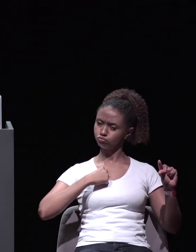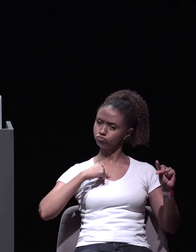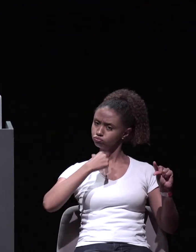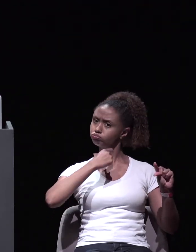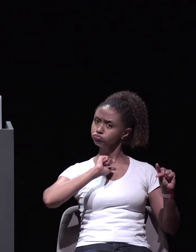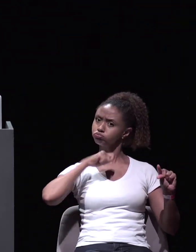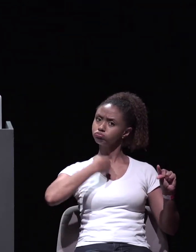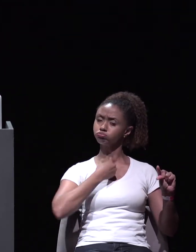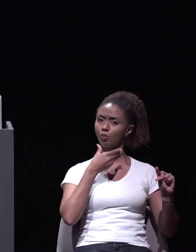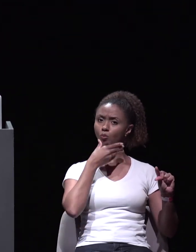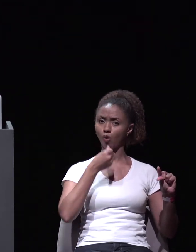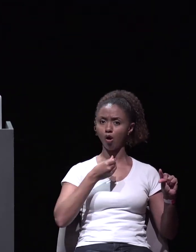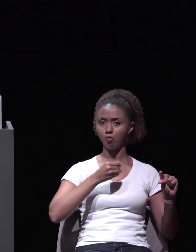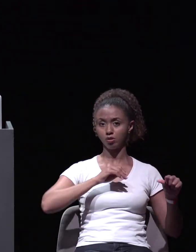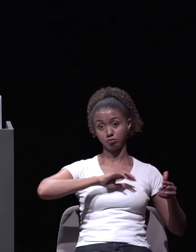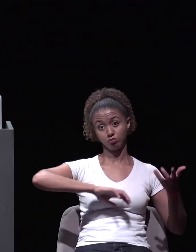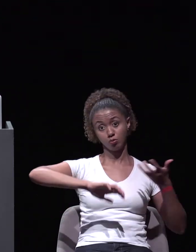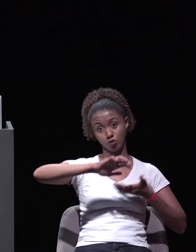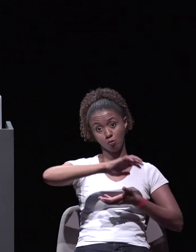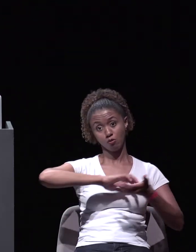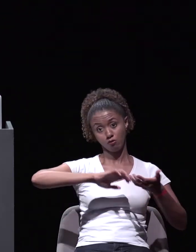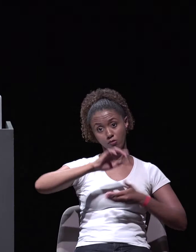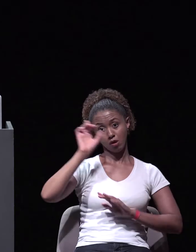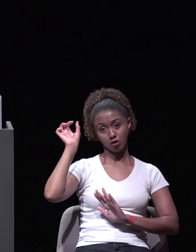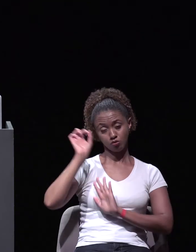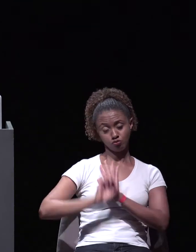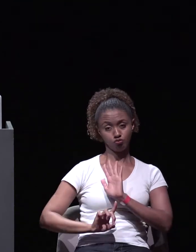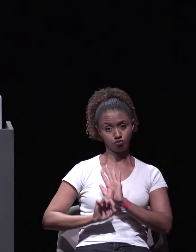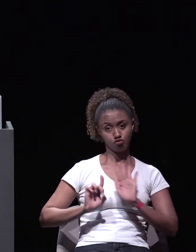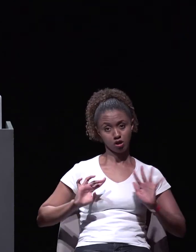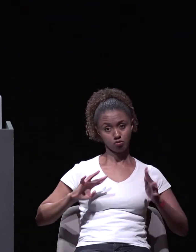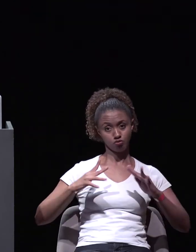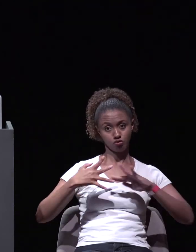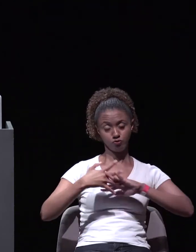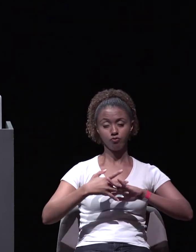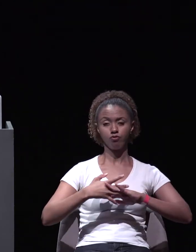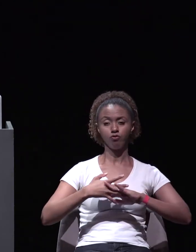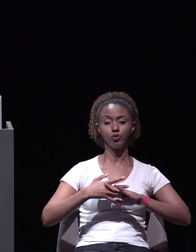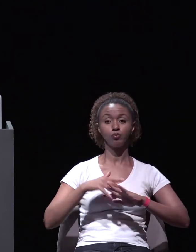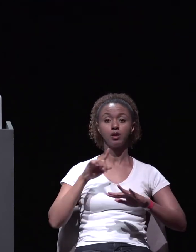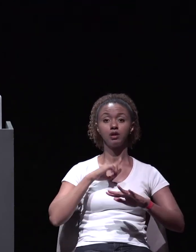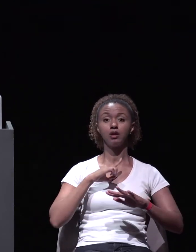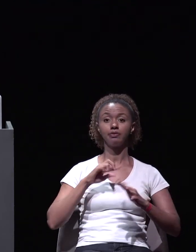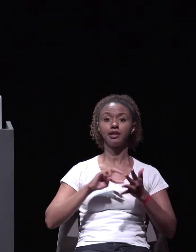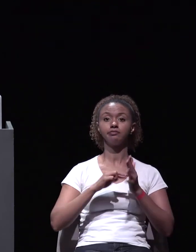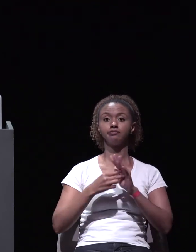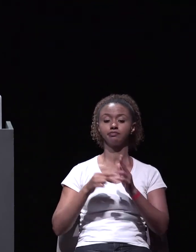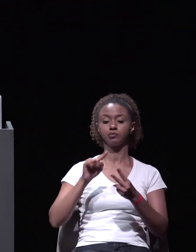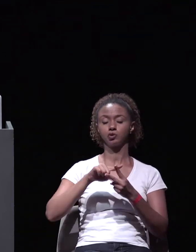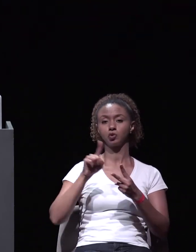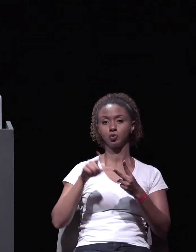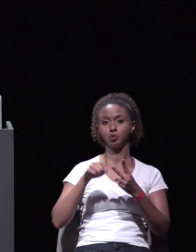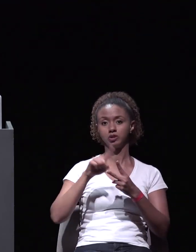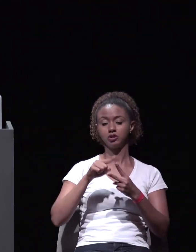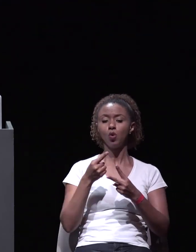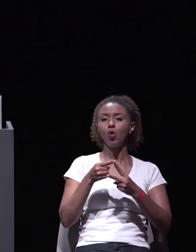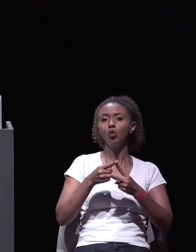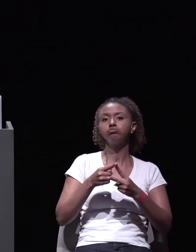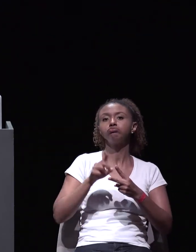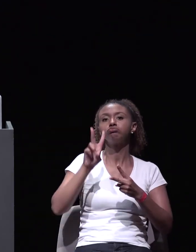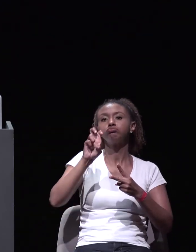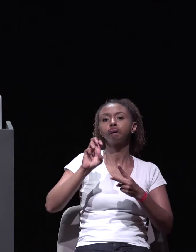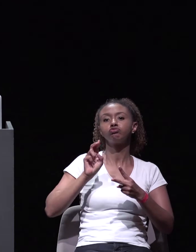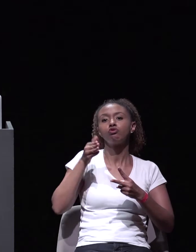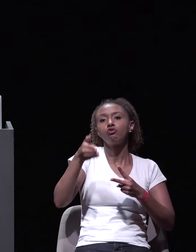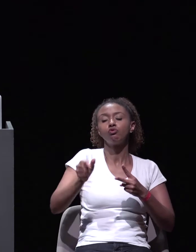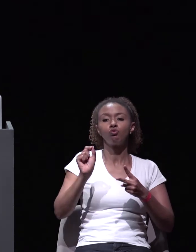do movimento dos direitos civis, tem 2 sentidos. Um é um sentido de humanidade, né?